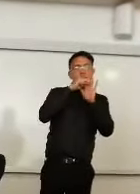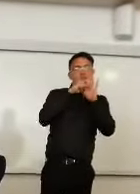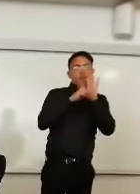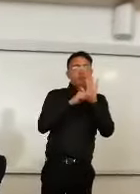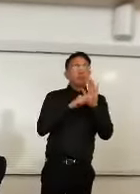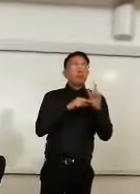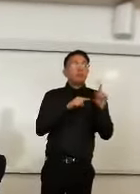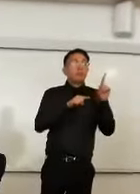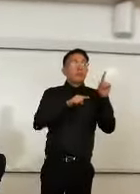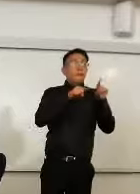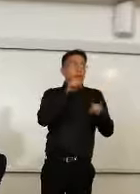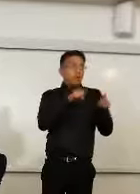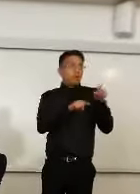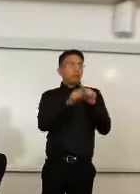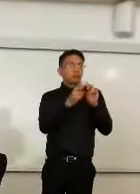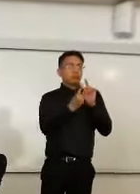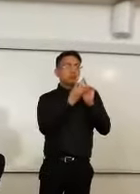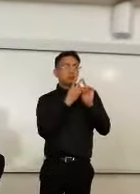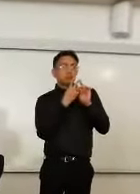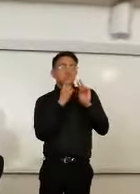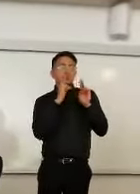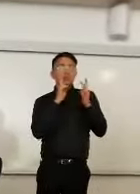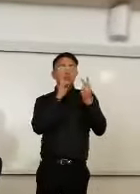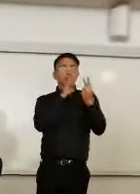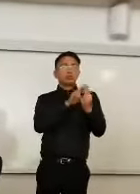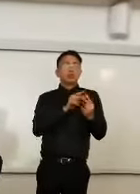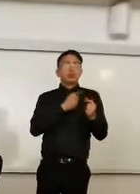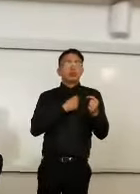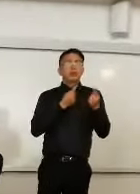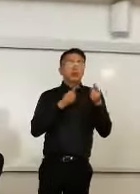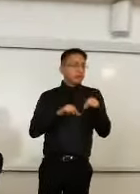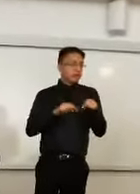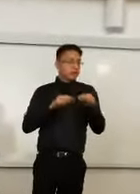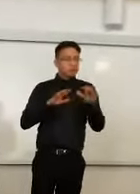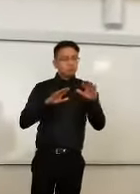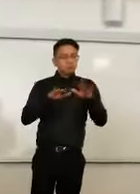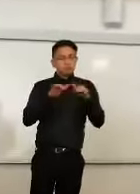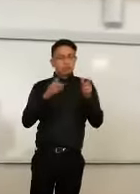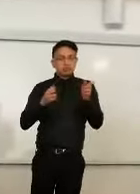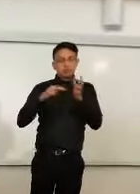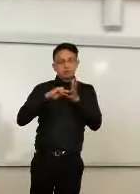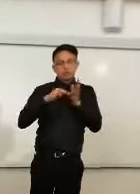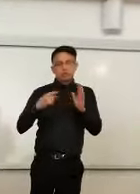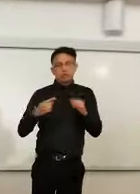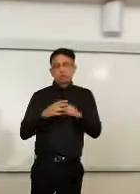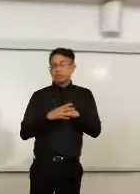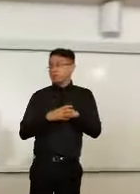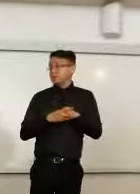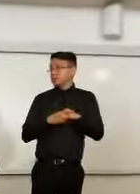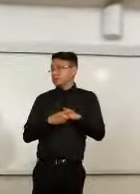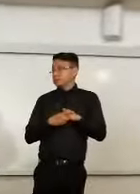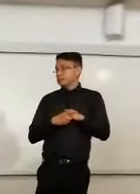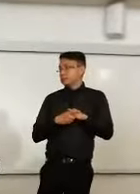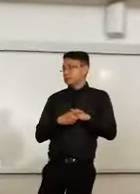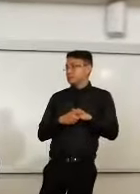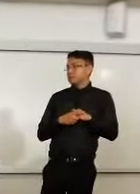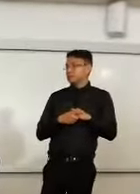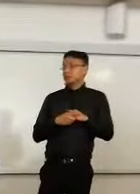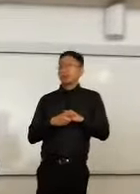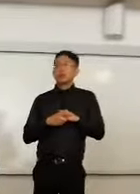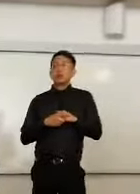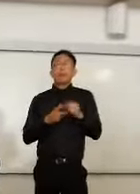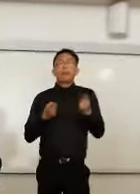caras conocidas que estuvieron aquí en la sentencia, en la mesa técnica, perdón, y